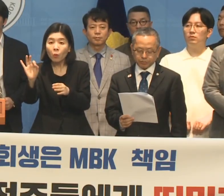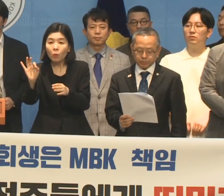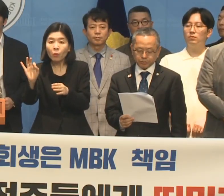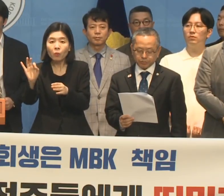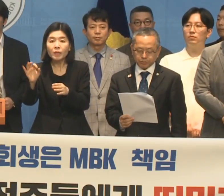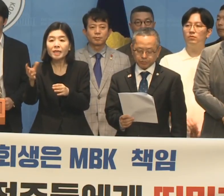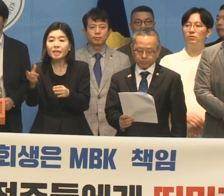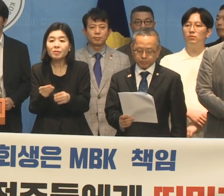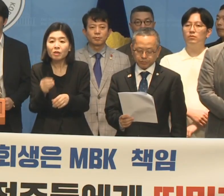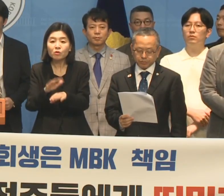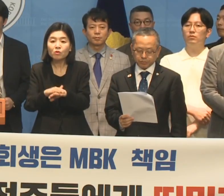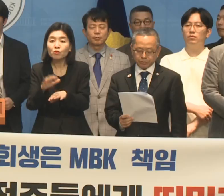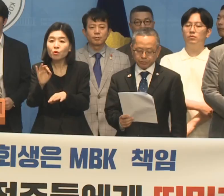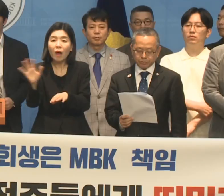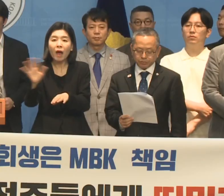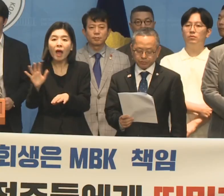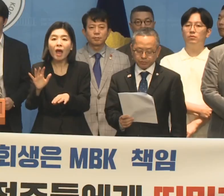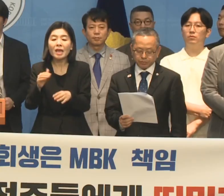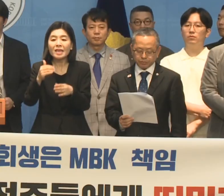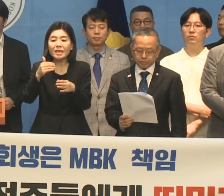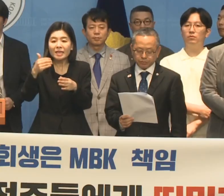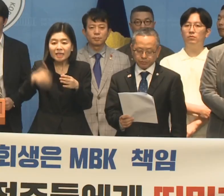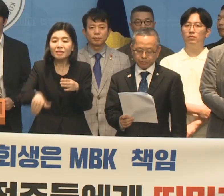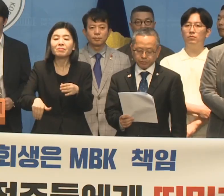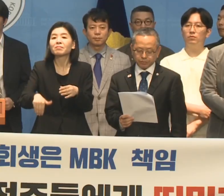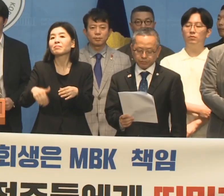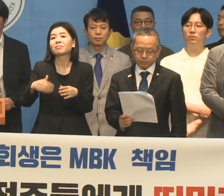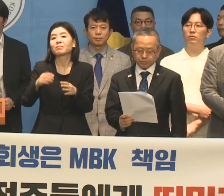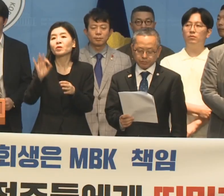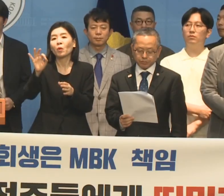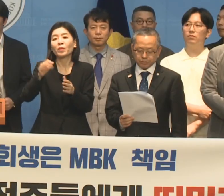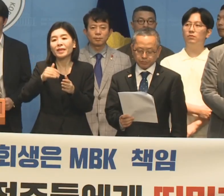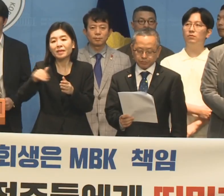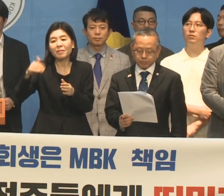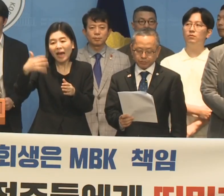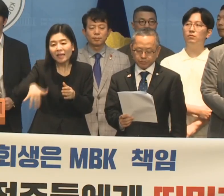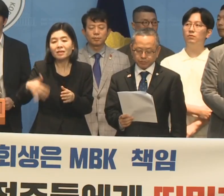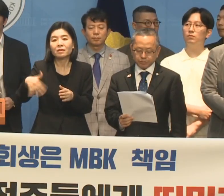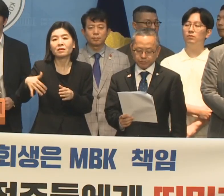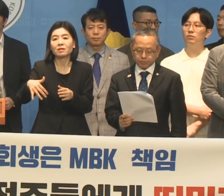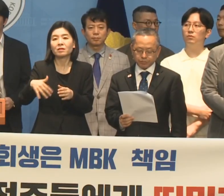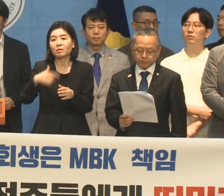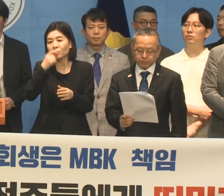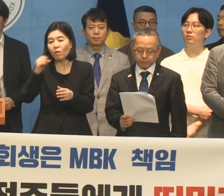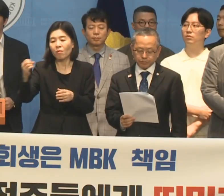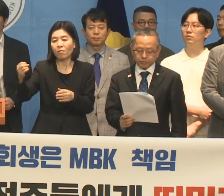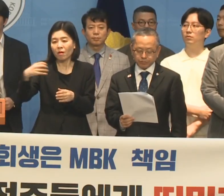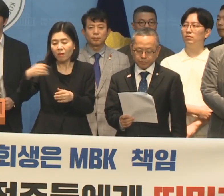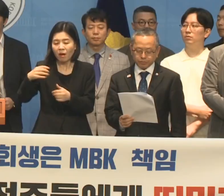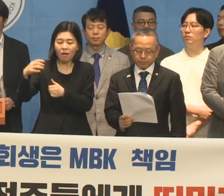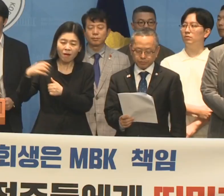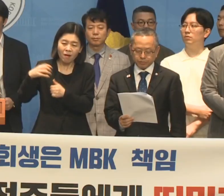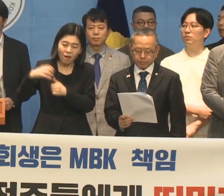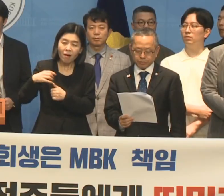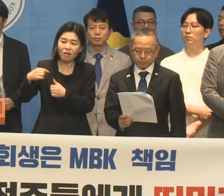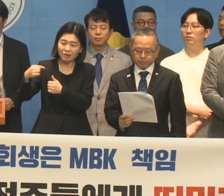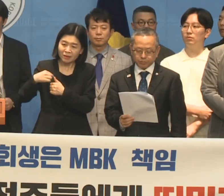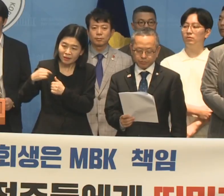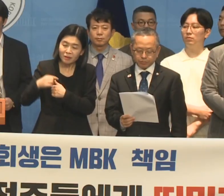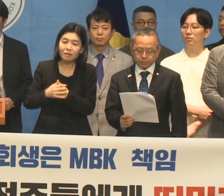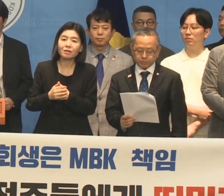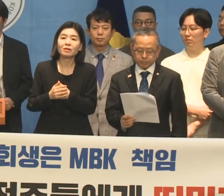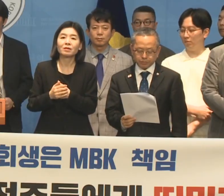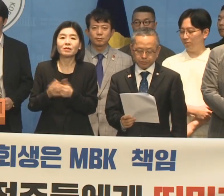아닌 미입금된 금액의 일부라고 주장하며 지속적으로 입금을 강요하고 있습니다. 저희 입점